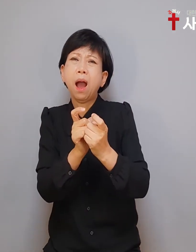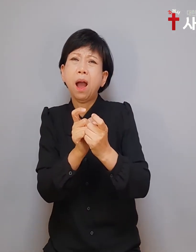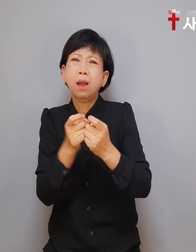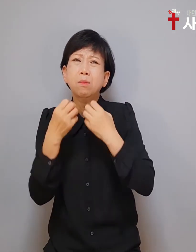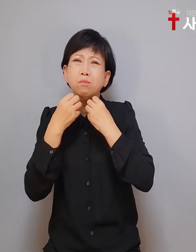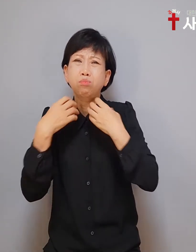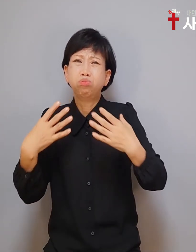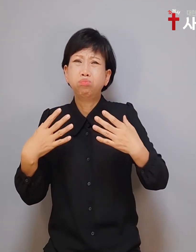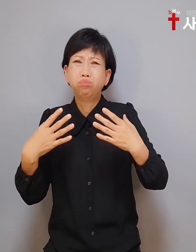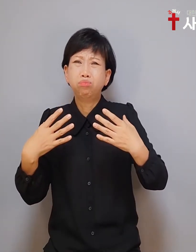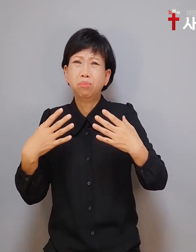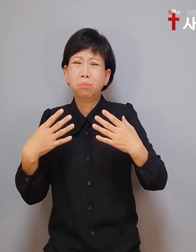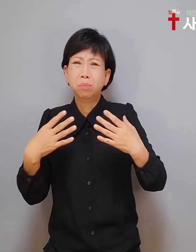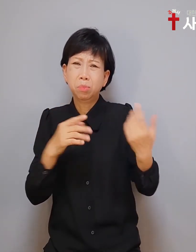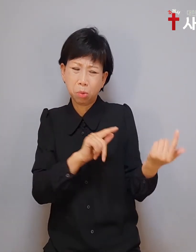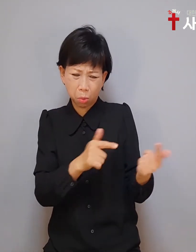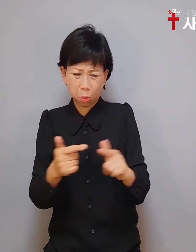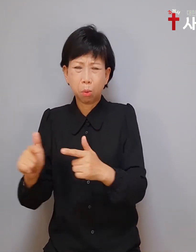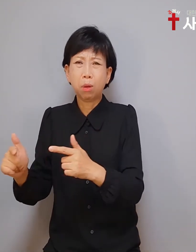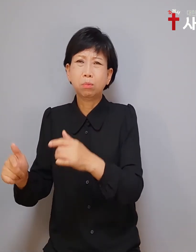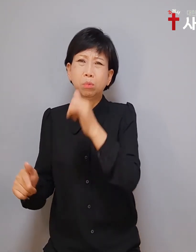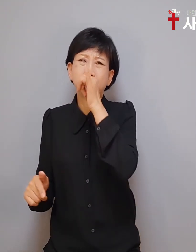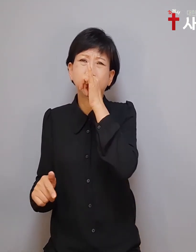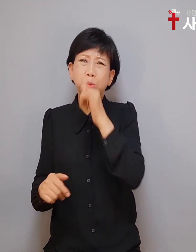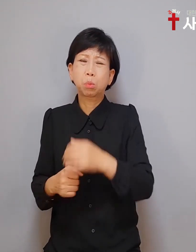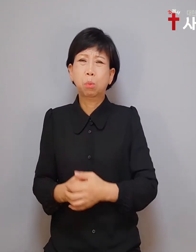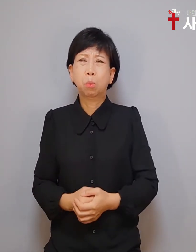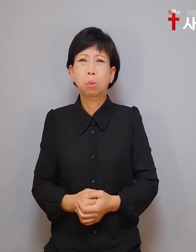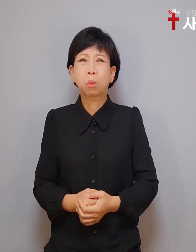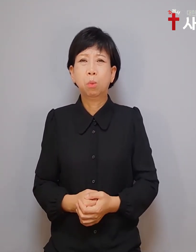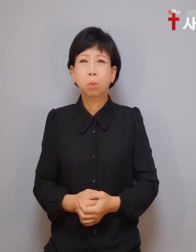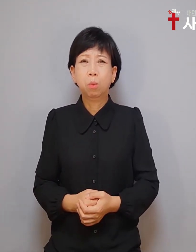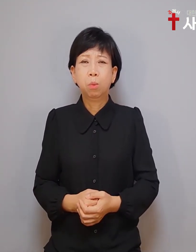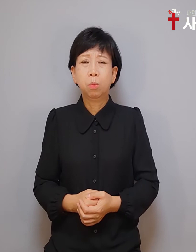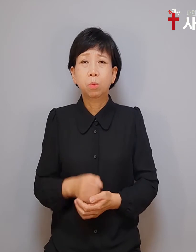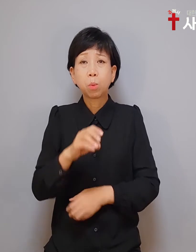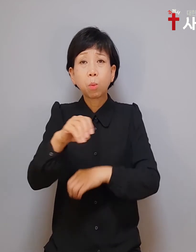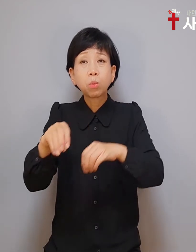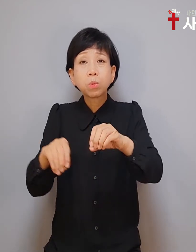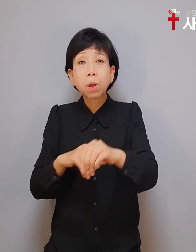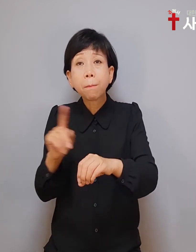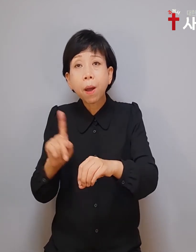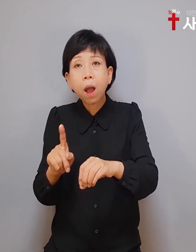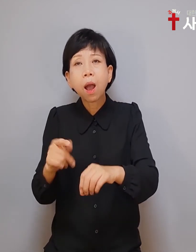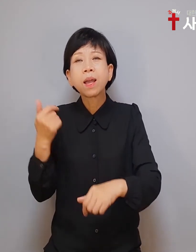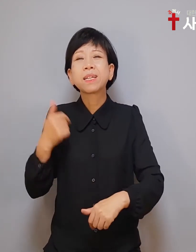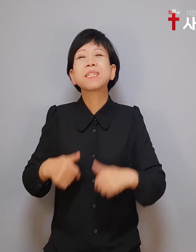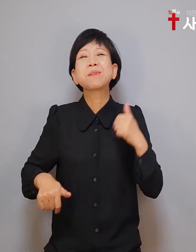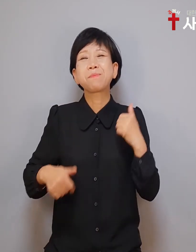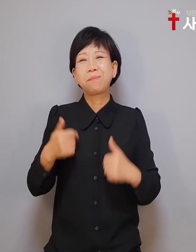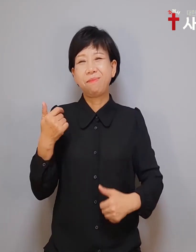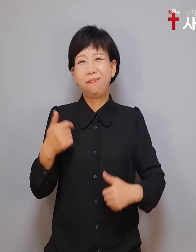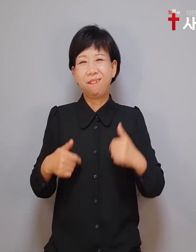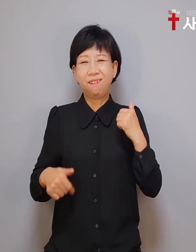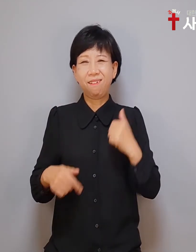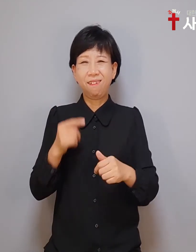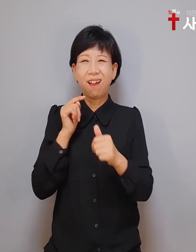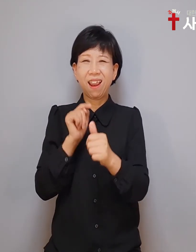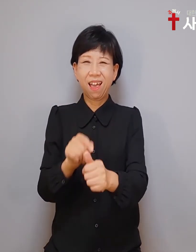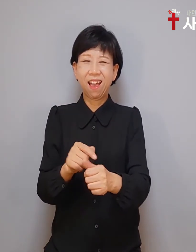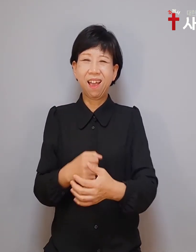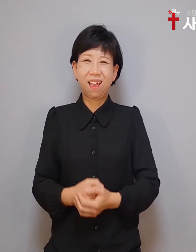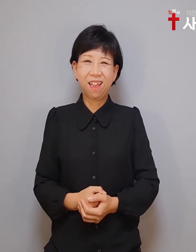가지요? 여러 가지. 근데 우리에게 어떻게 여기라? 기쁘게 여기라. 아니,